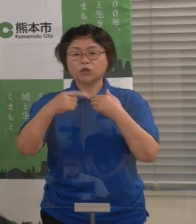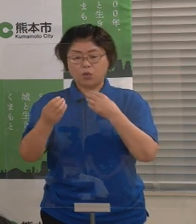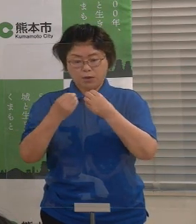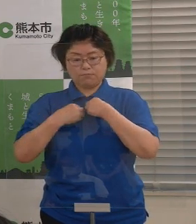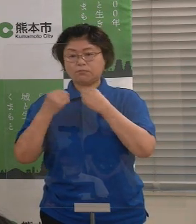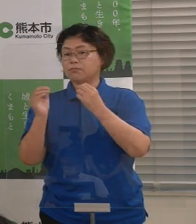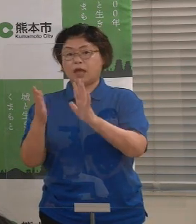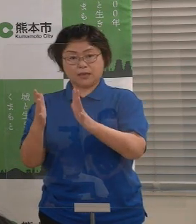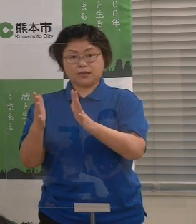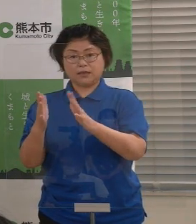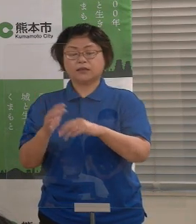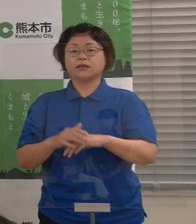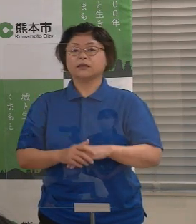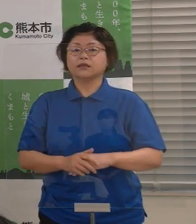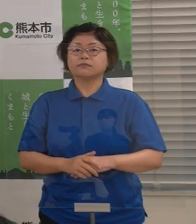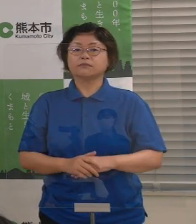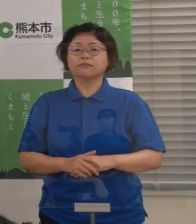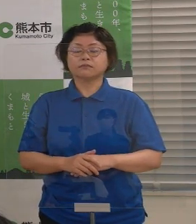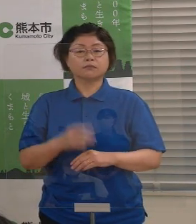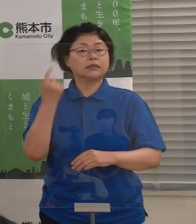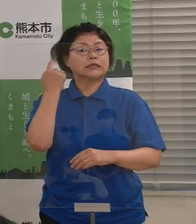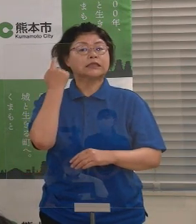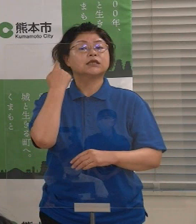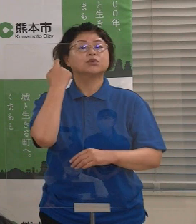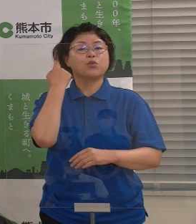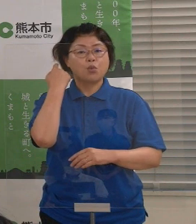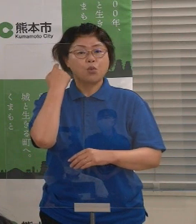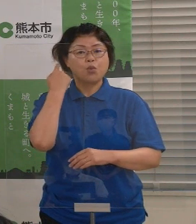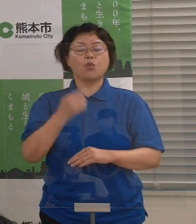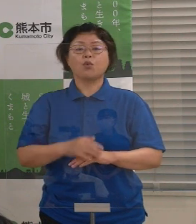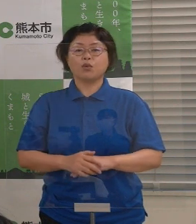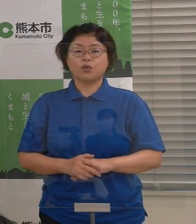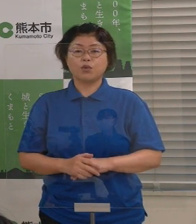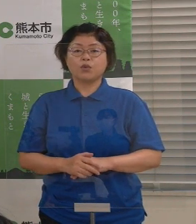はい、 それとも昨日の